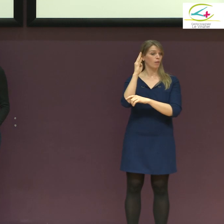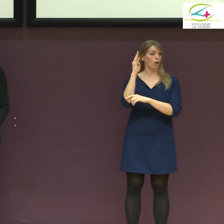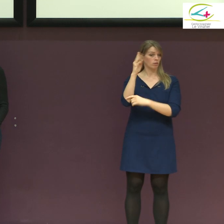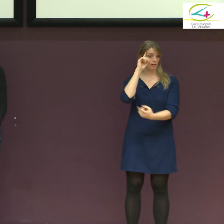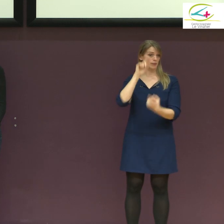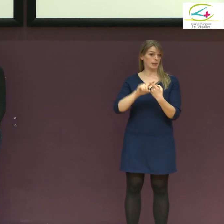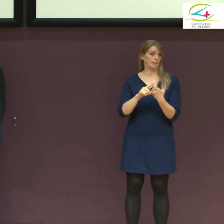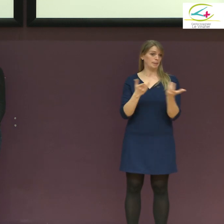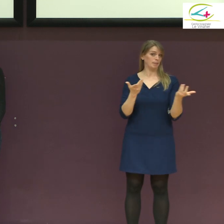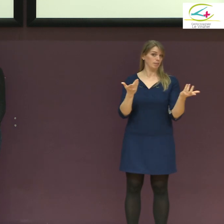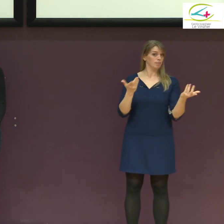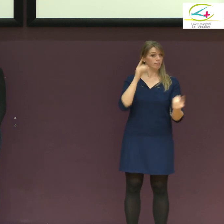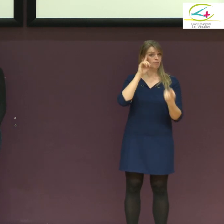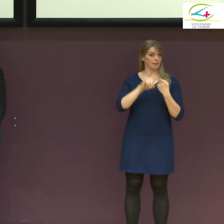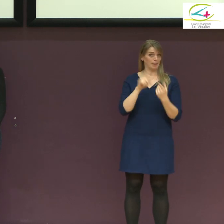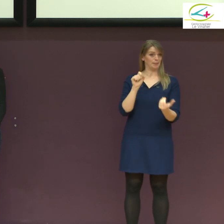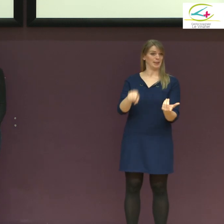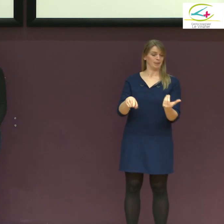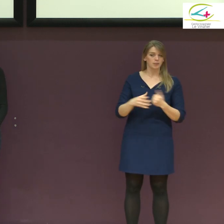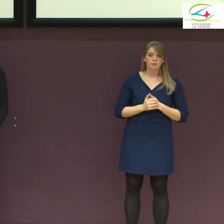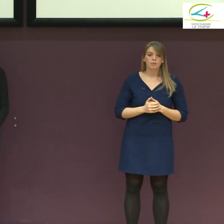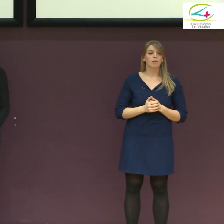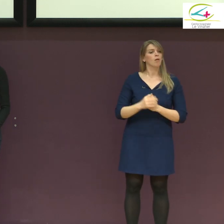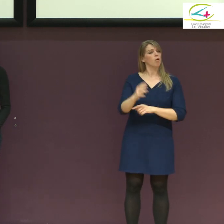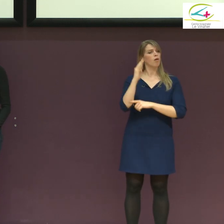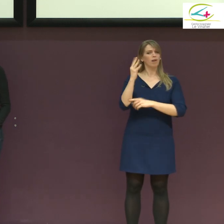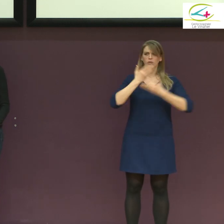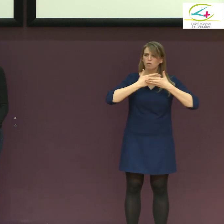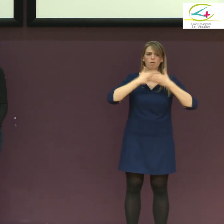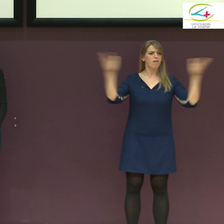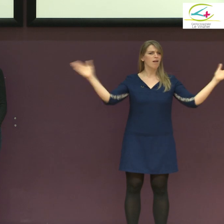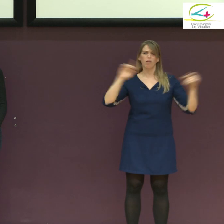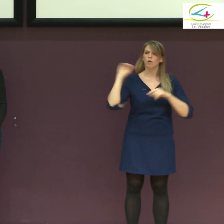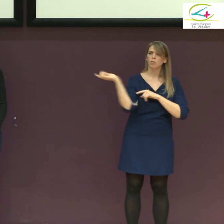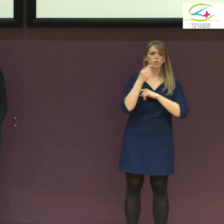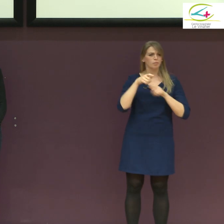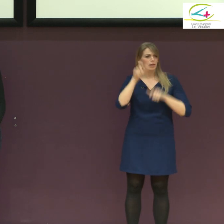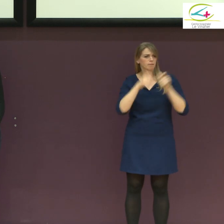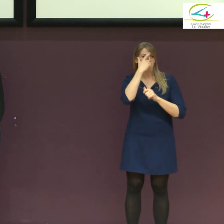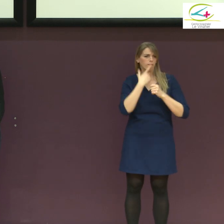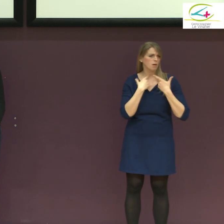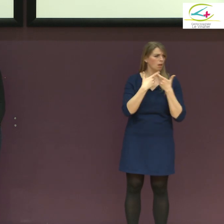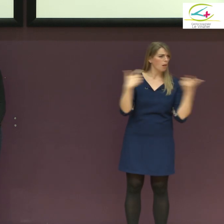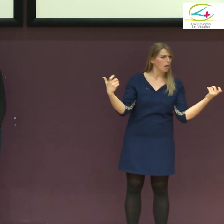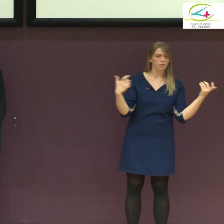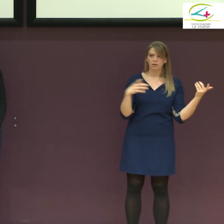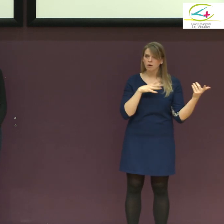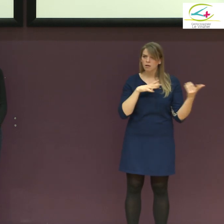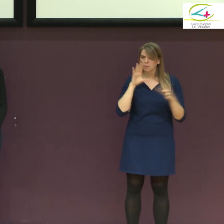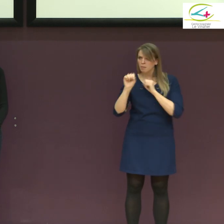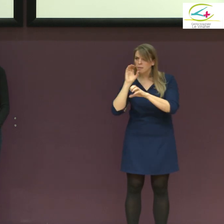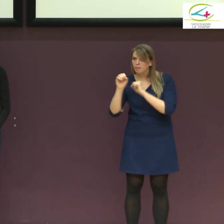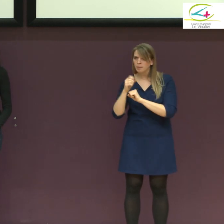conférence sur cette thématique. C'est une conférence qui est grand public, et en fait, on a vu dans les inscriptions que nombreux parmi vous sont aussi